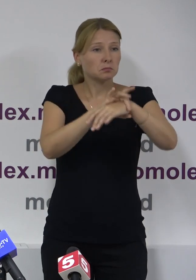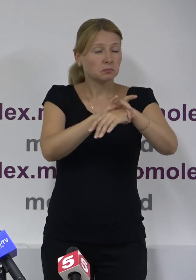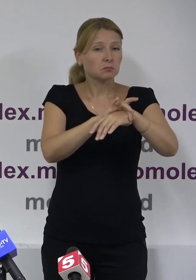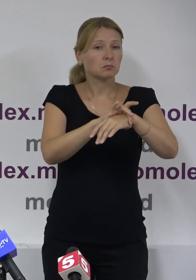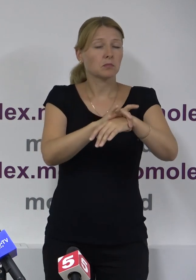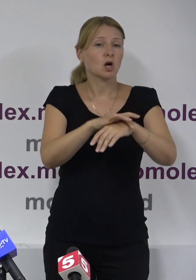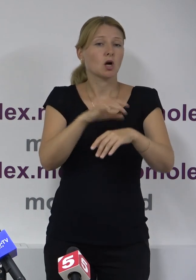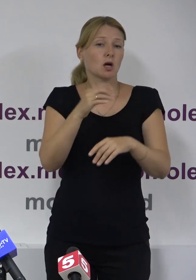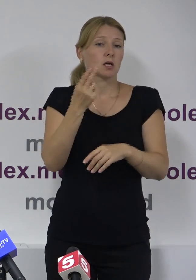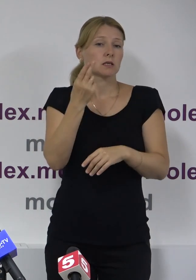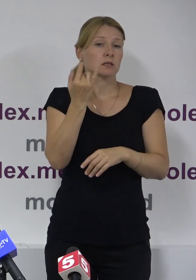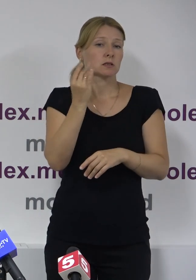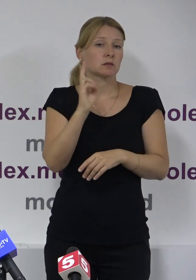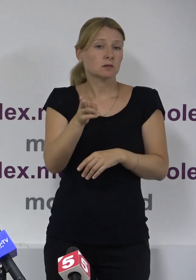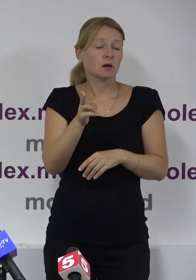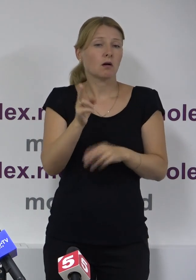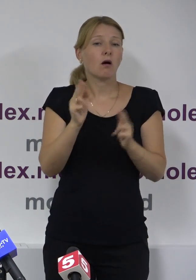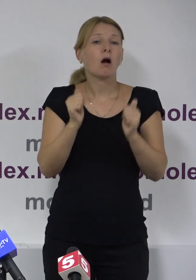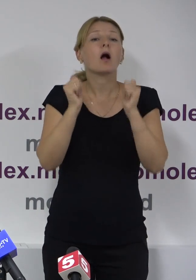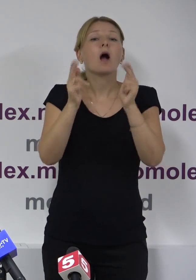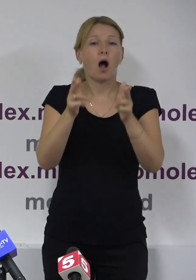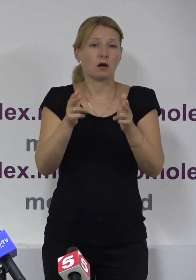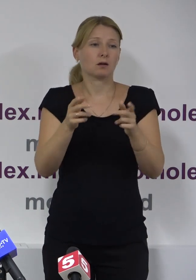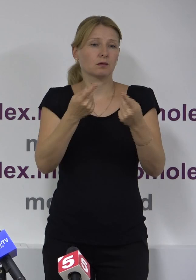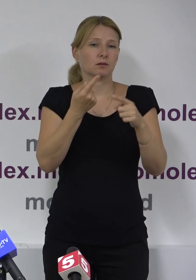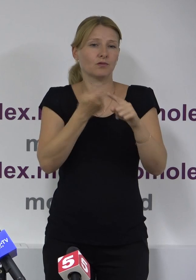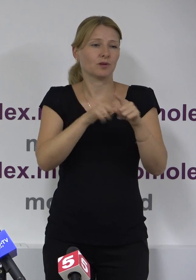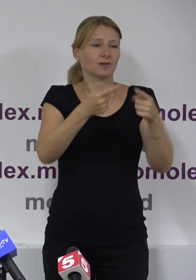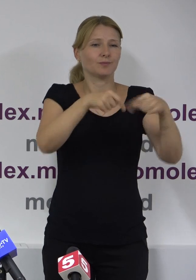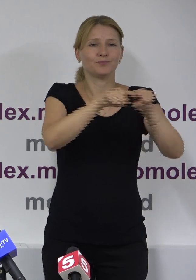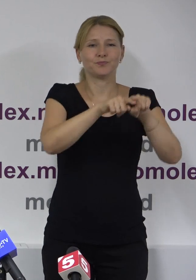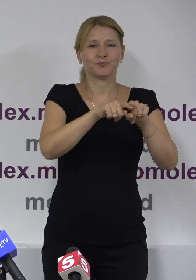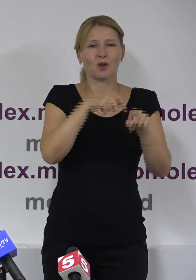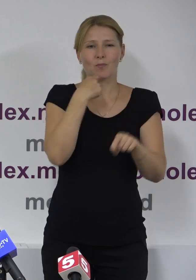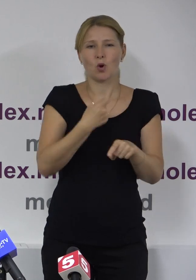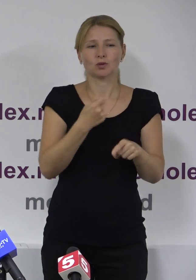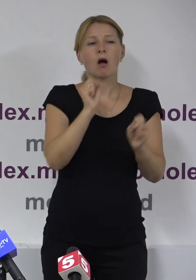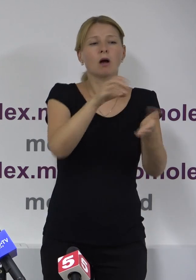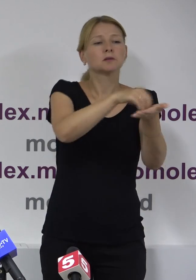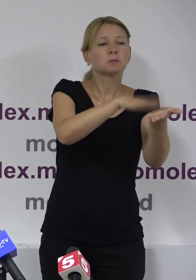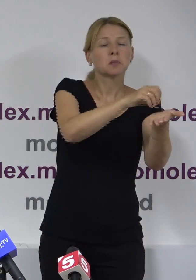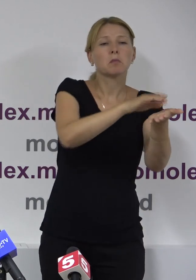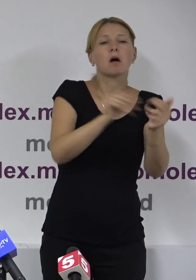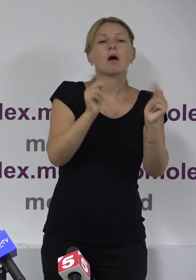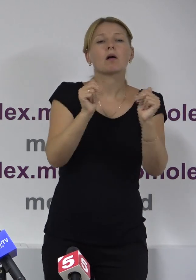activitatea CEC în ce privește înregistrarea blocurilor electorale. La acest subiect cunoaștem că au fost